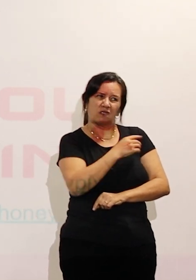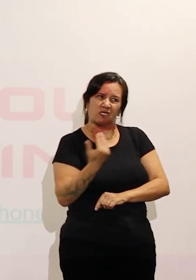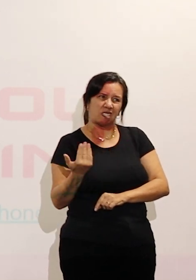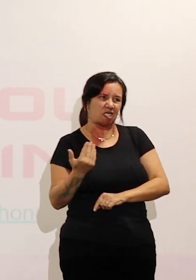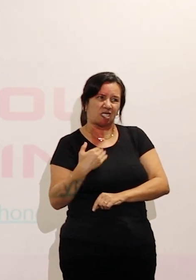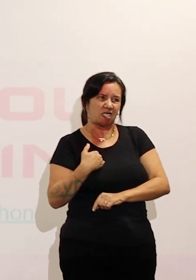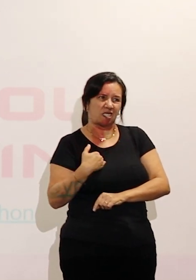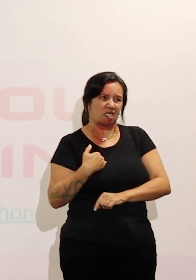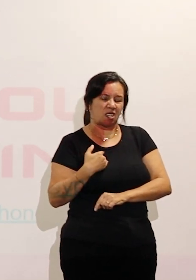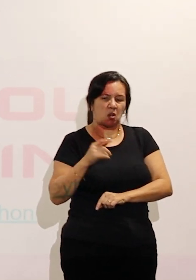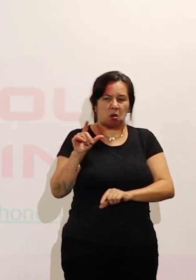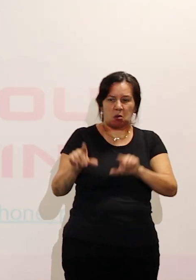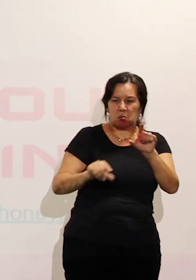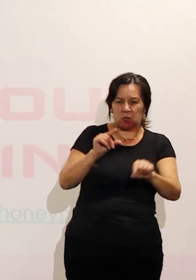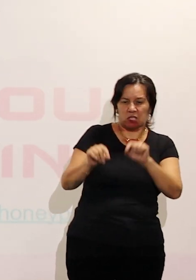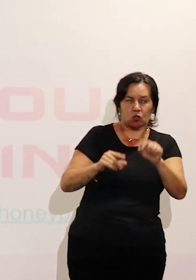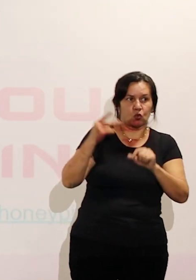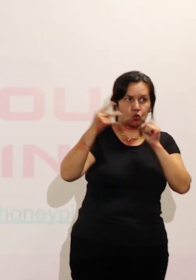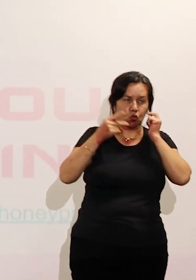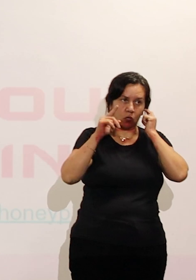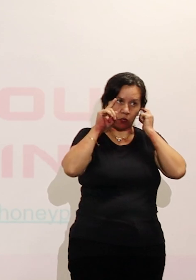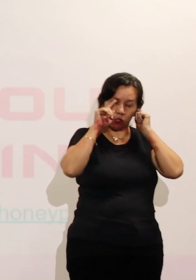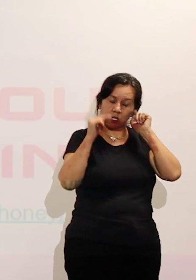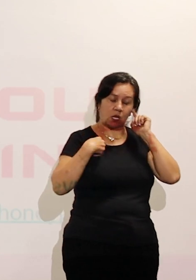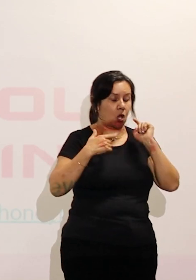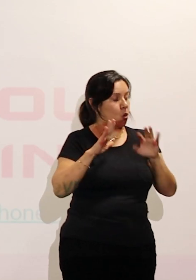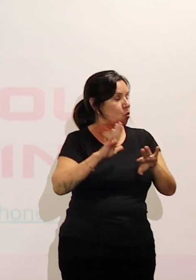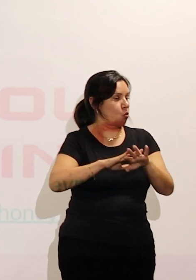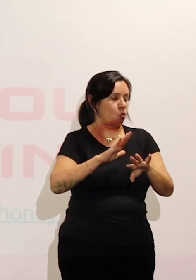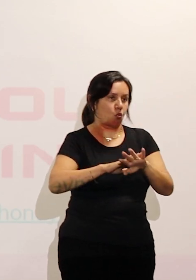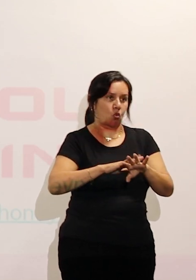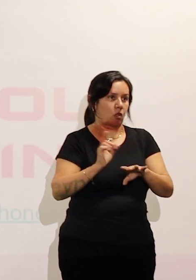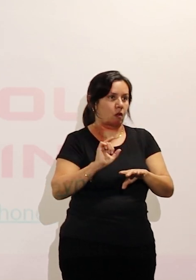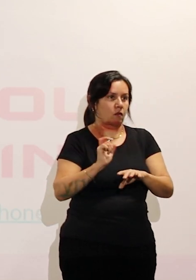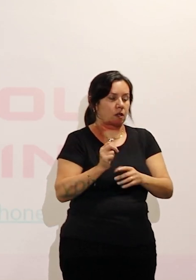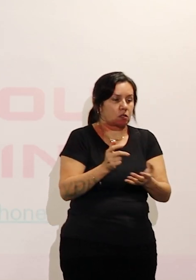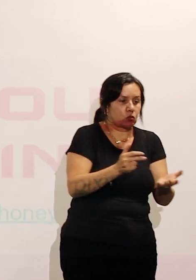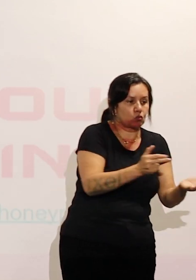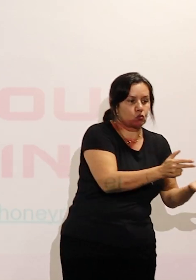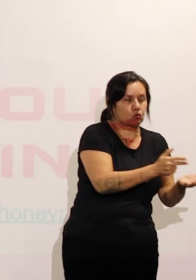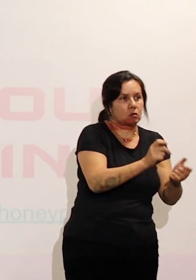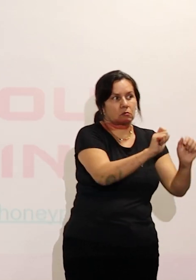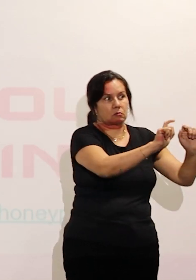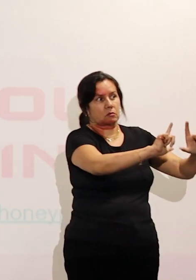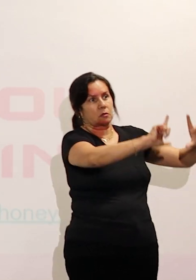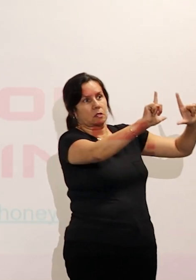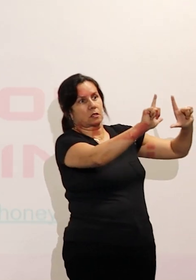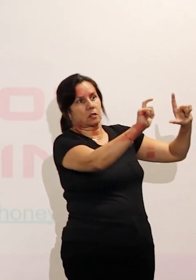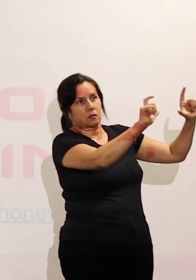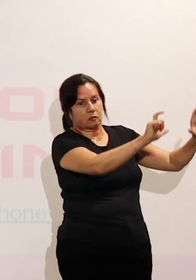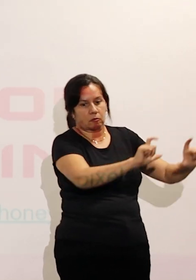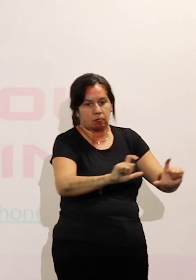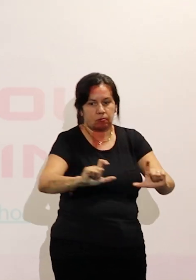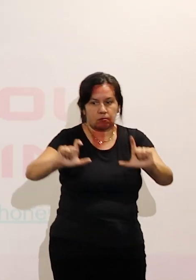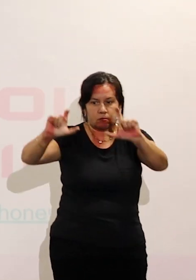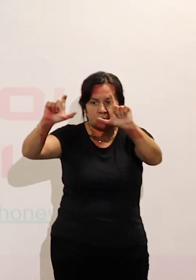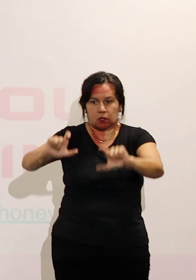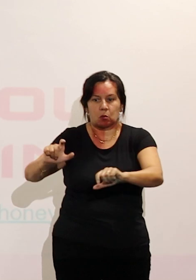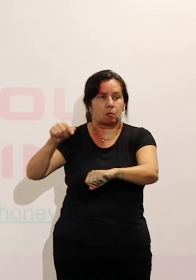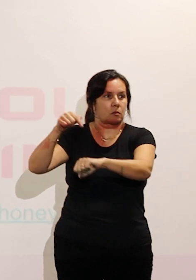geralmente em game jam, se é 2 dias, eu não faço um concept ilustrado. Eu já faço direto em pixel art pelo